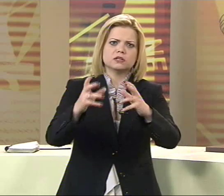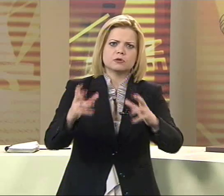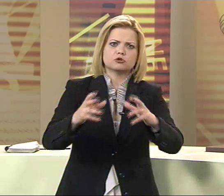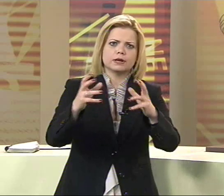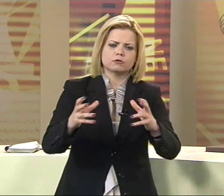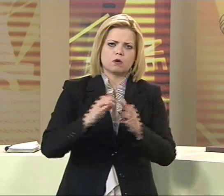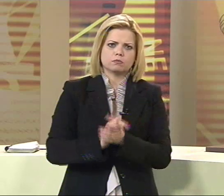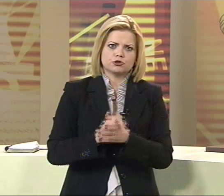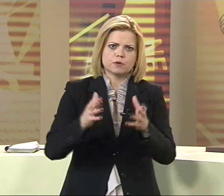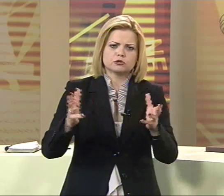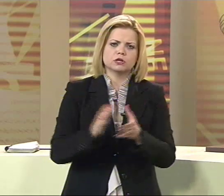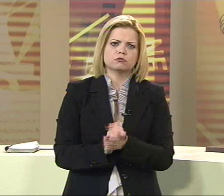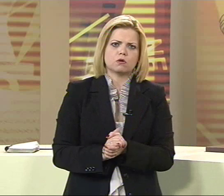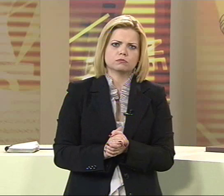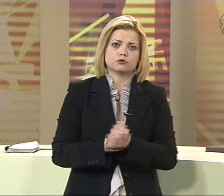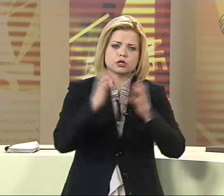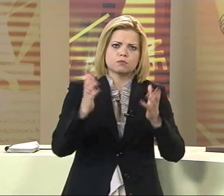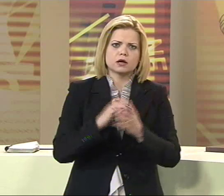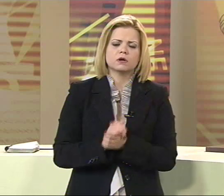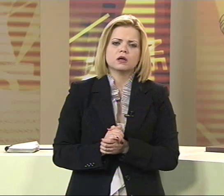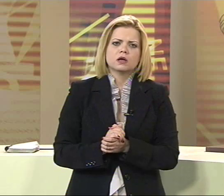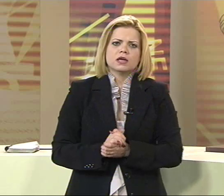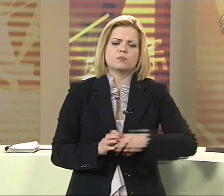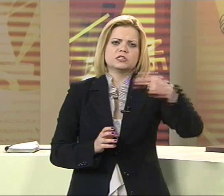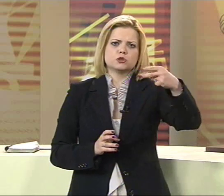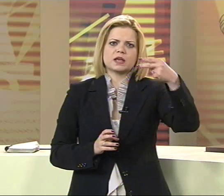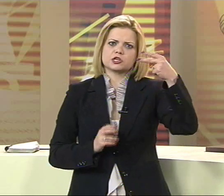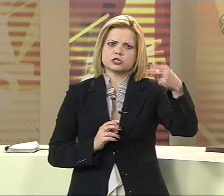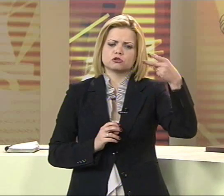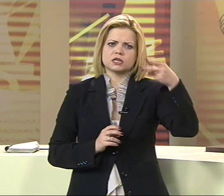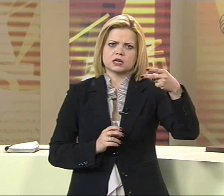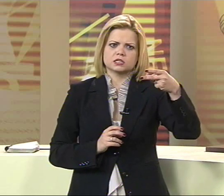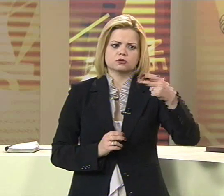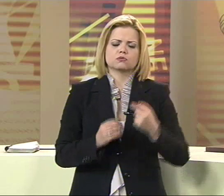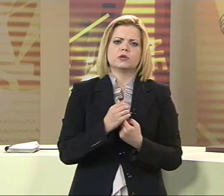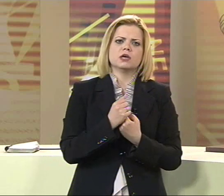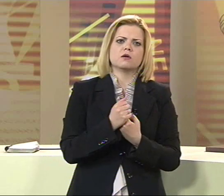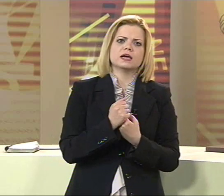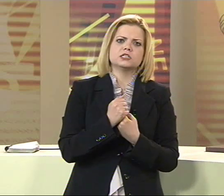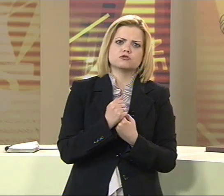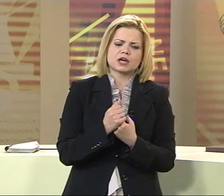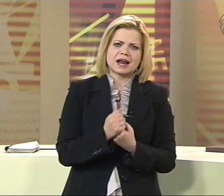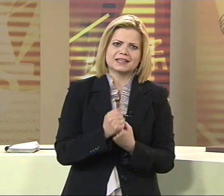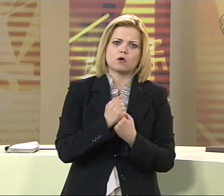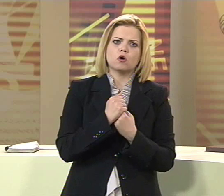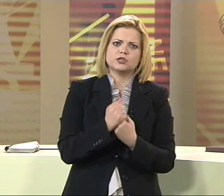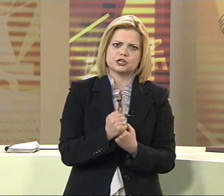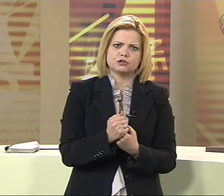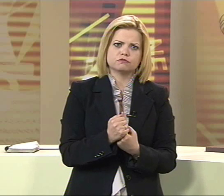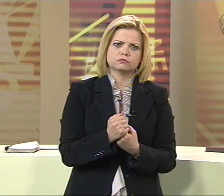da pessoa natural, de uma pessoa natural, de um ser humano. Eu preciso preencher esses dois requisitos. O primeiro é um requisito de caráter objetivo,